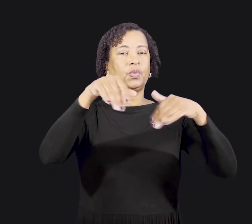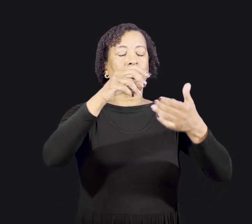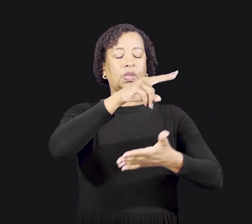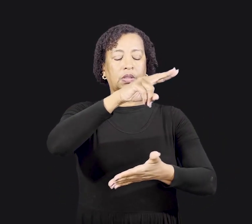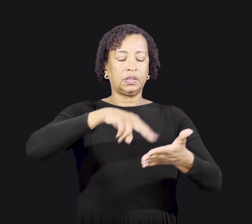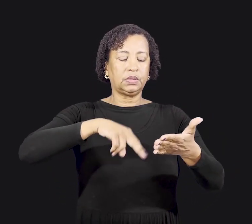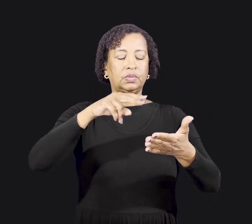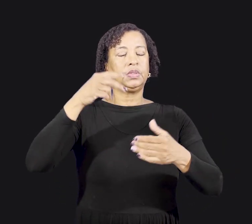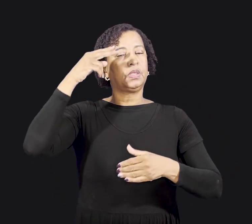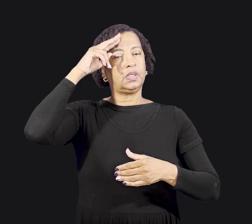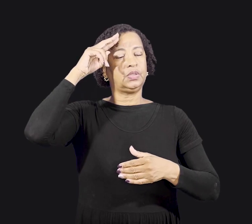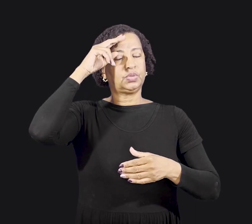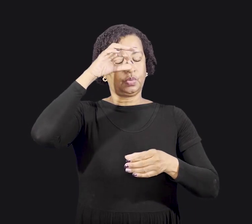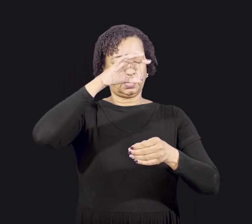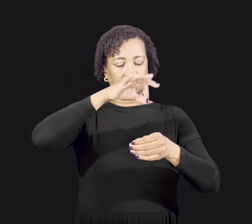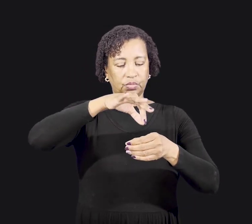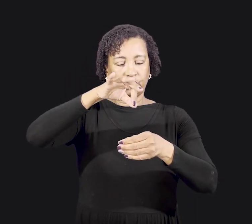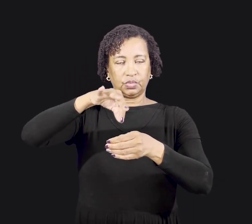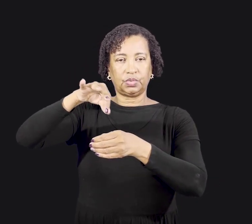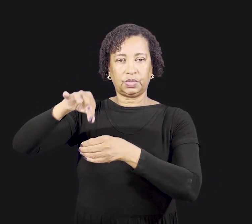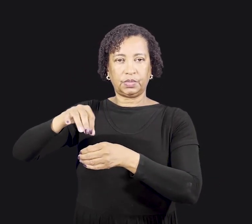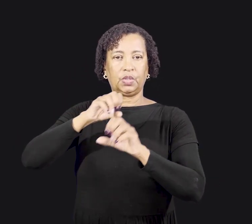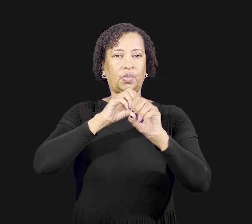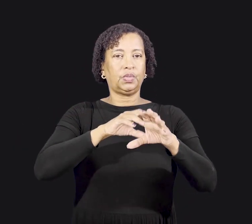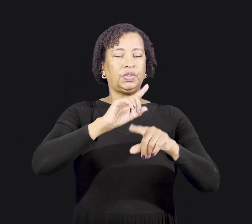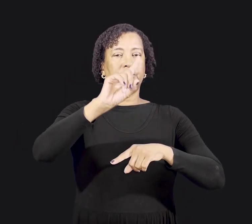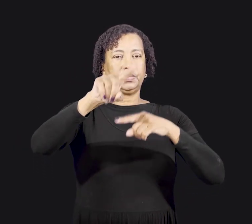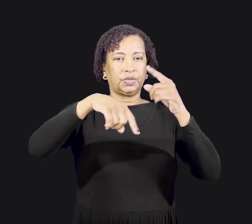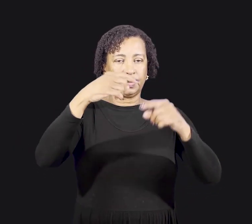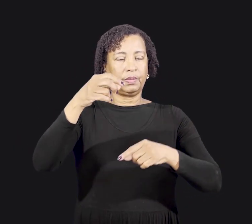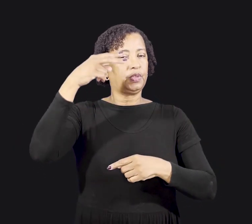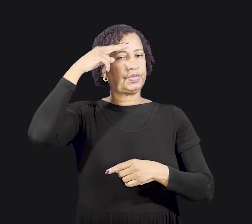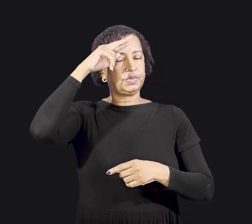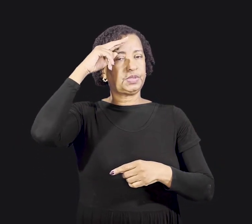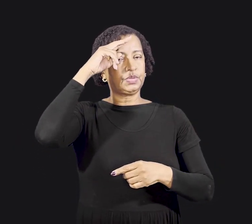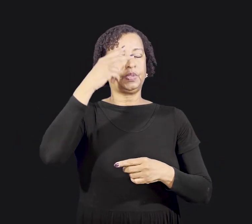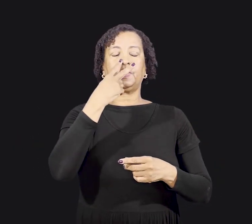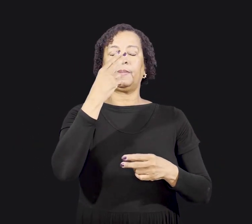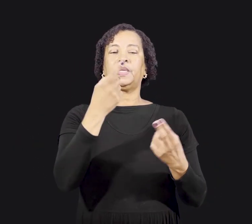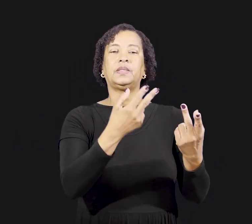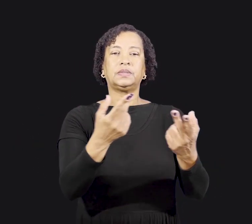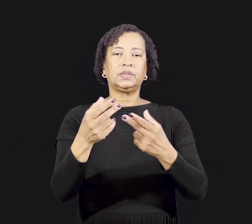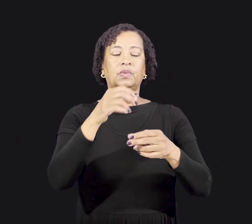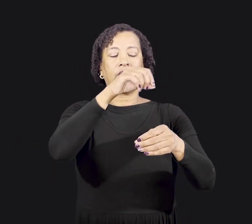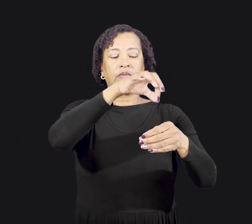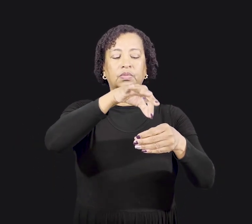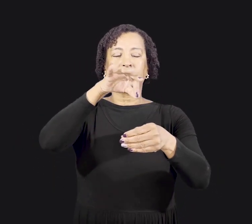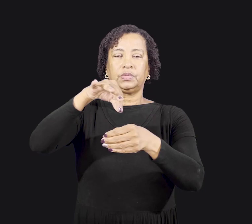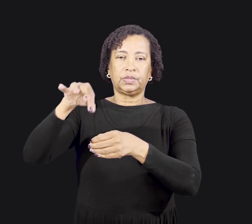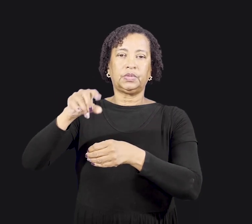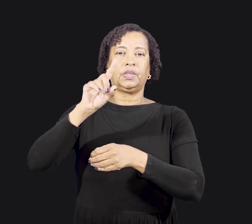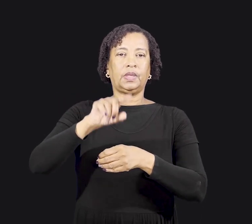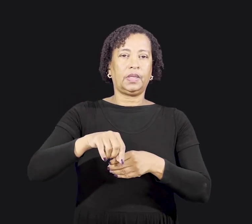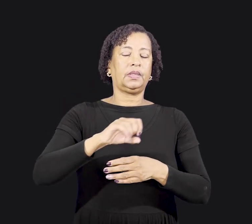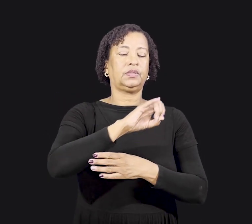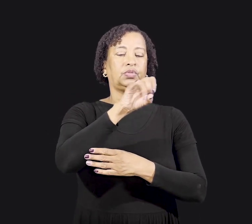ler a parábola do semeador. O ensino da próxima parábola parece semelhante à do semeador. É a parábola do